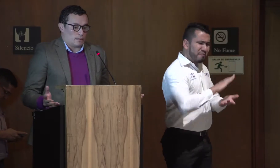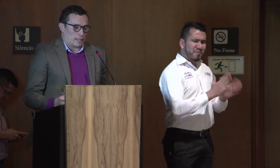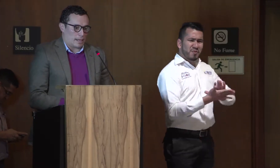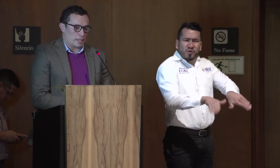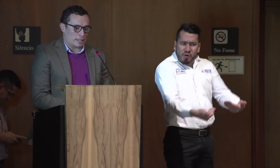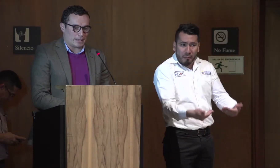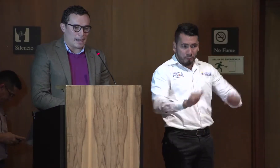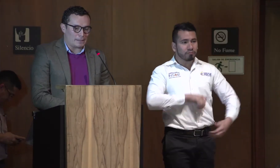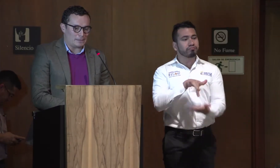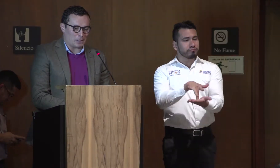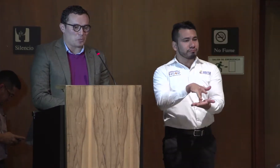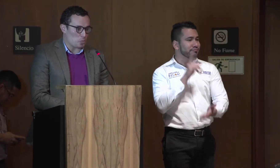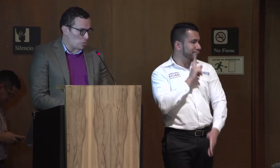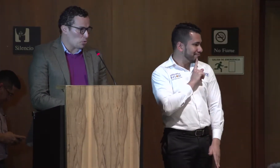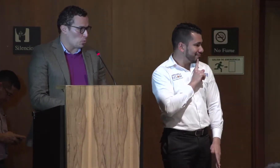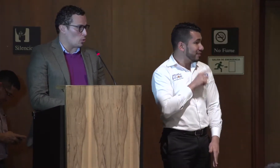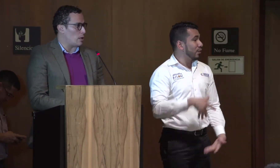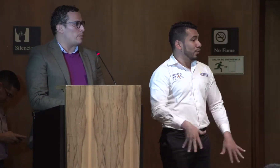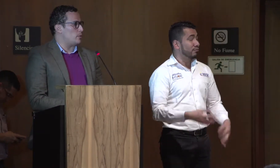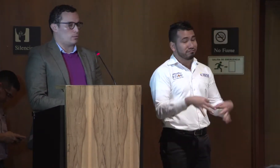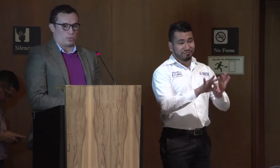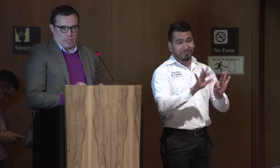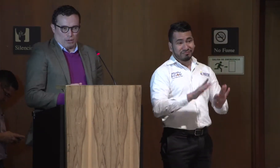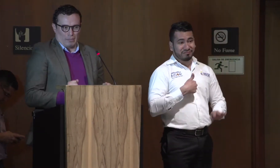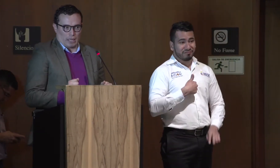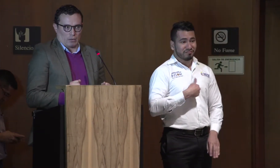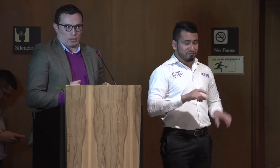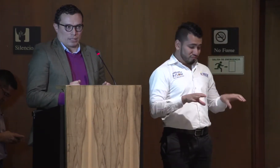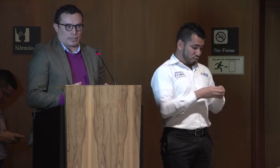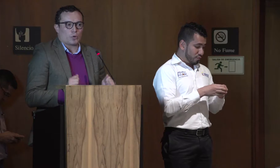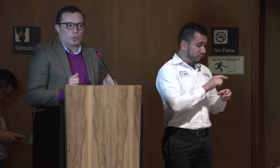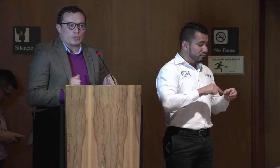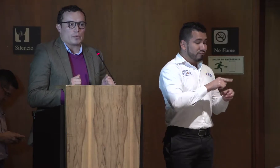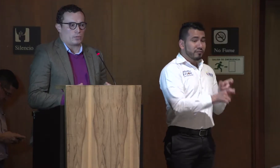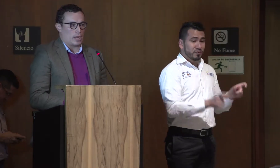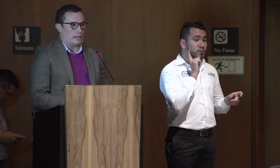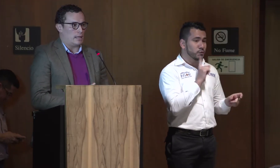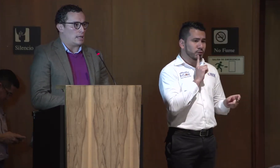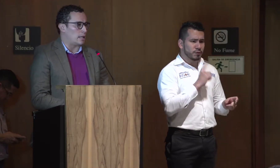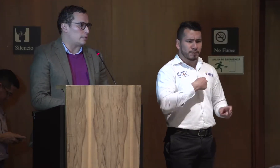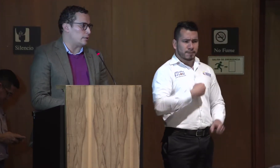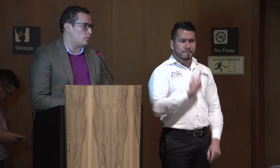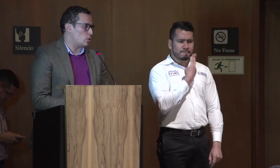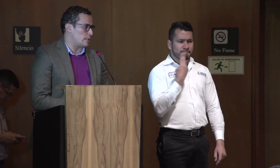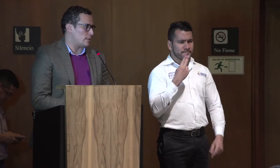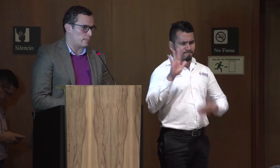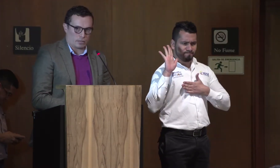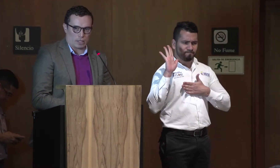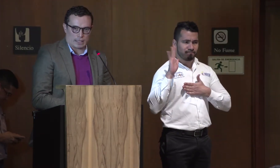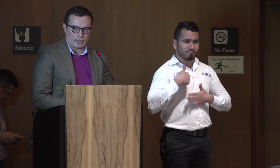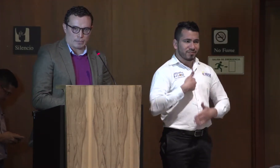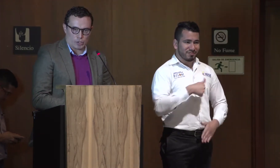es claramente señal del compromiso institucional, pero yo quiero remarcar una cosa, es el compromiso personal que han tenido todas